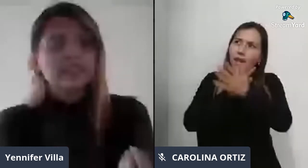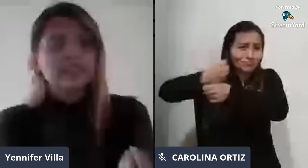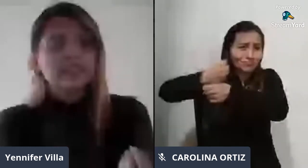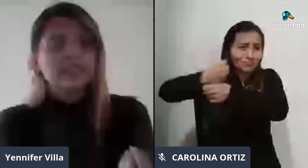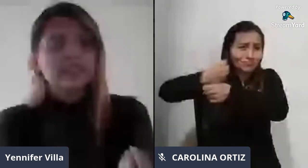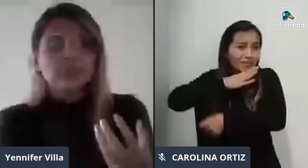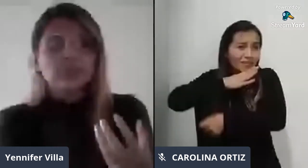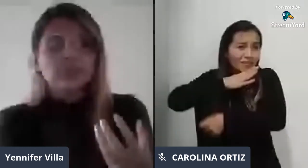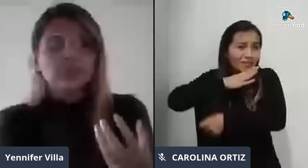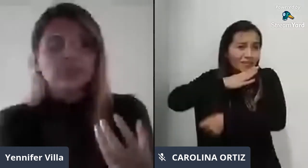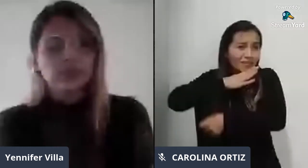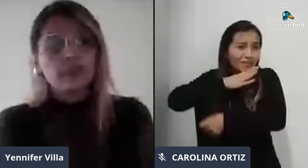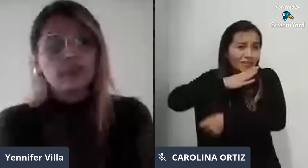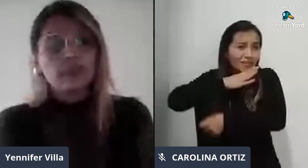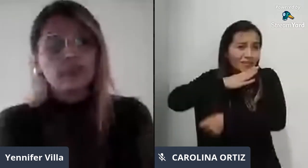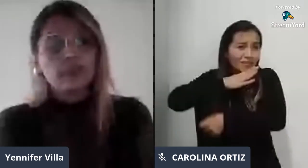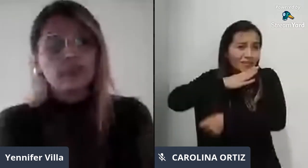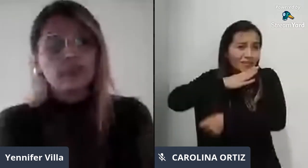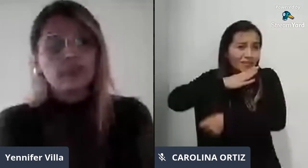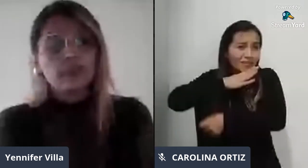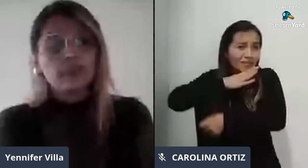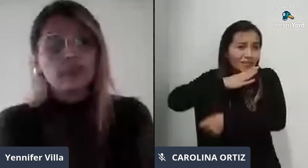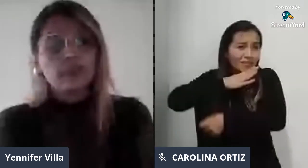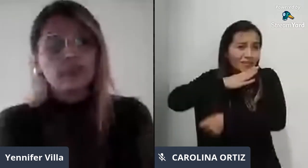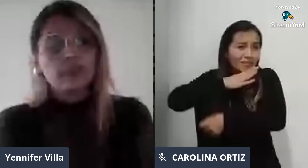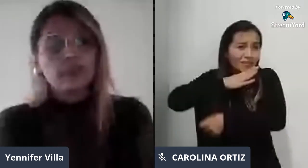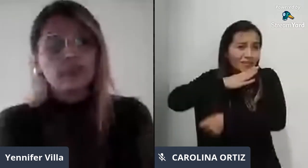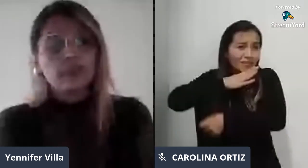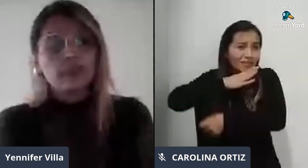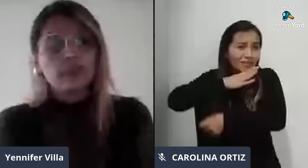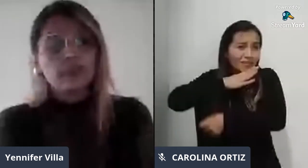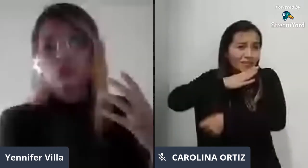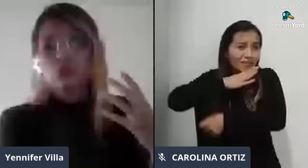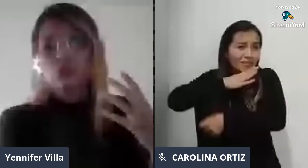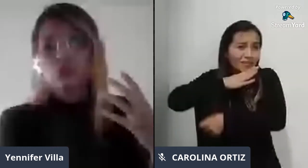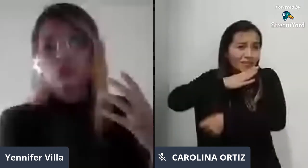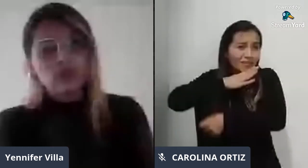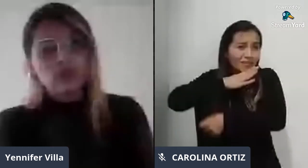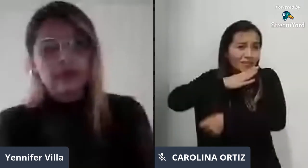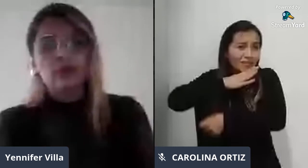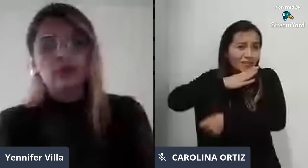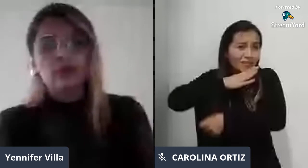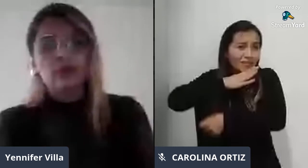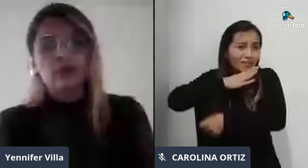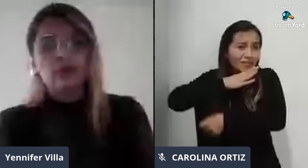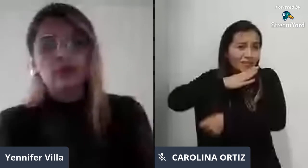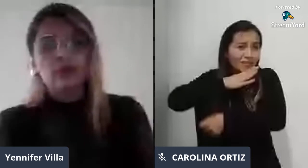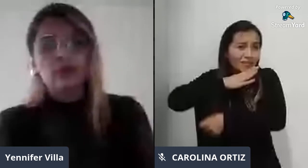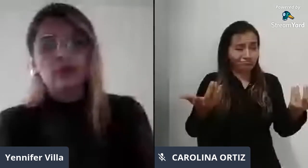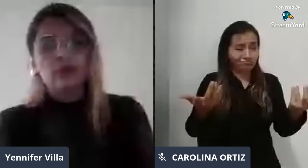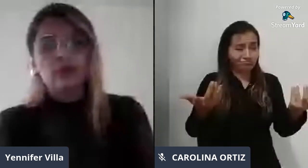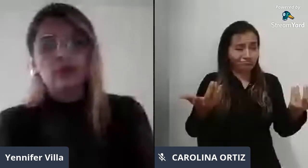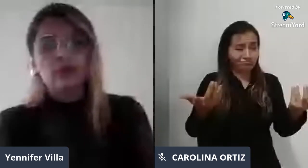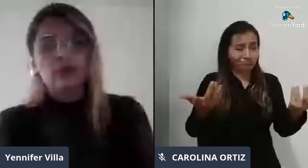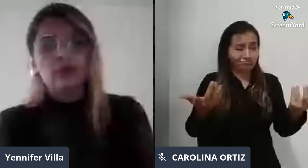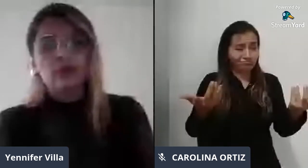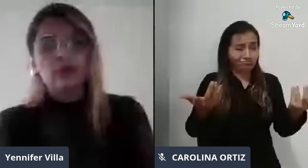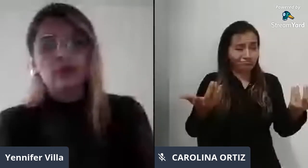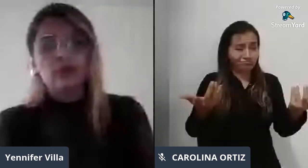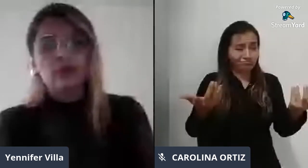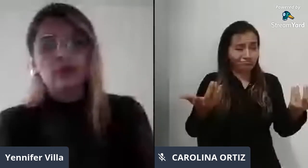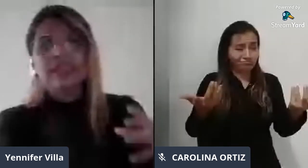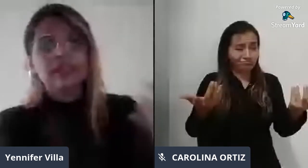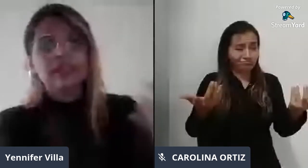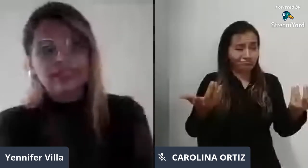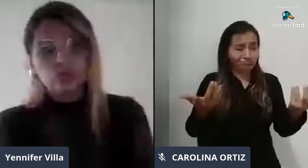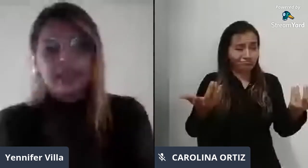o sea, es un trabajador de Justo y Bueno que además de sus piezas de trabajo tiene que recibir las denuncias o direccionarlas para